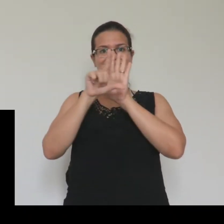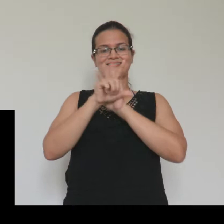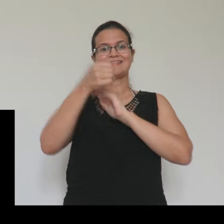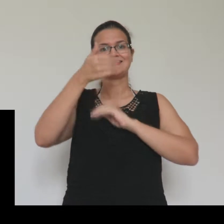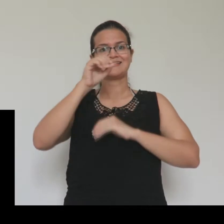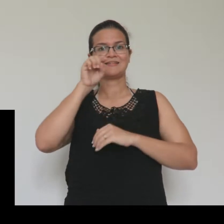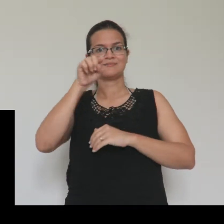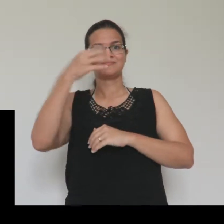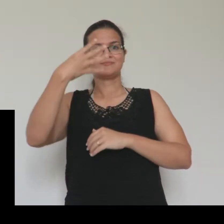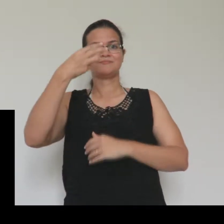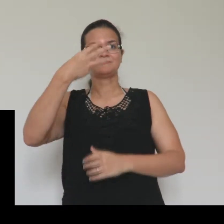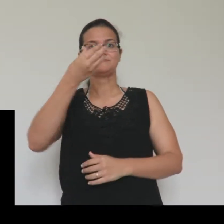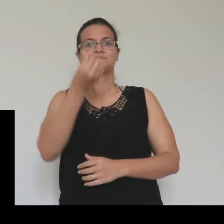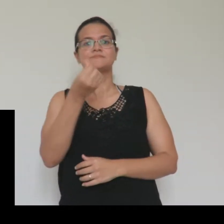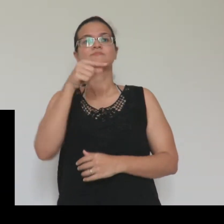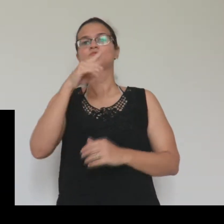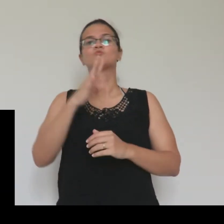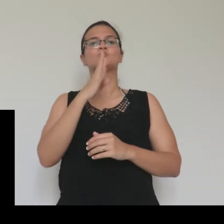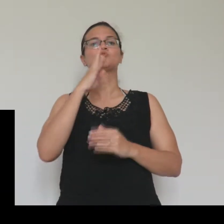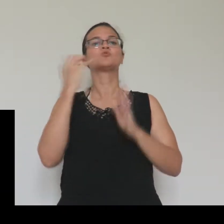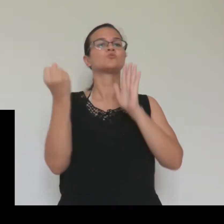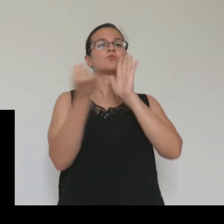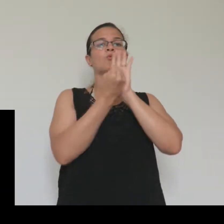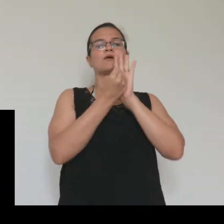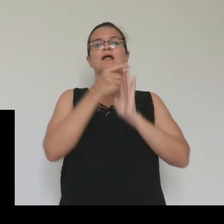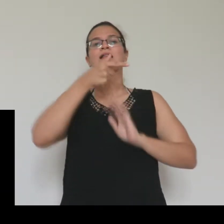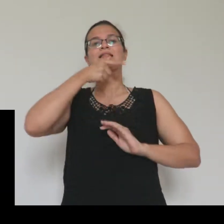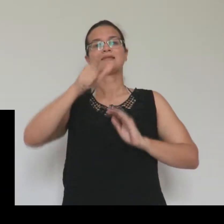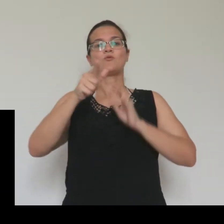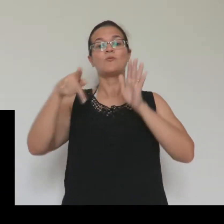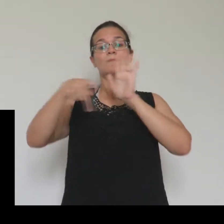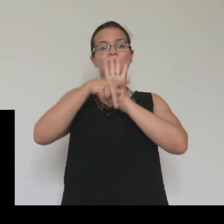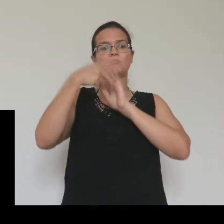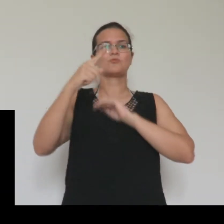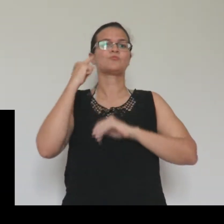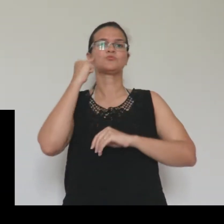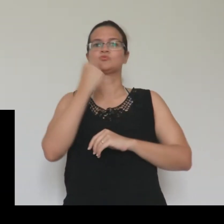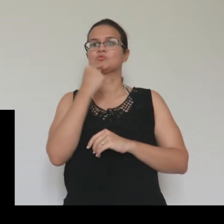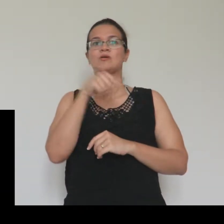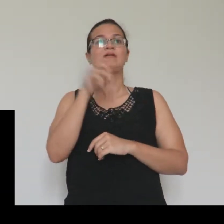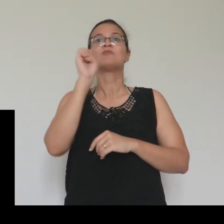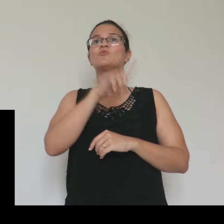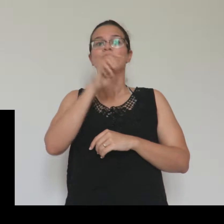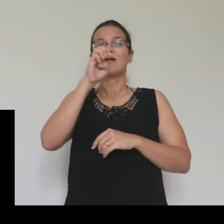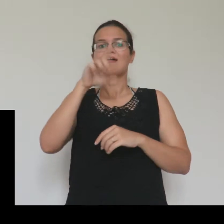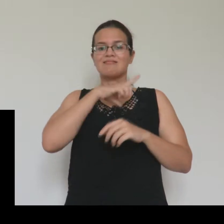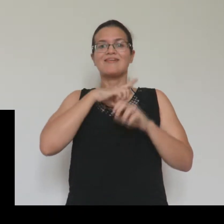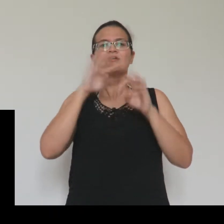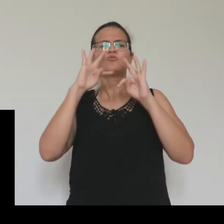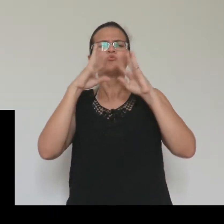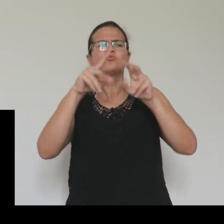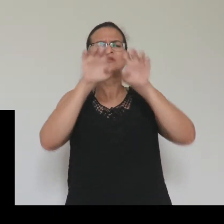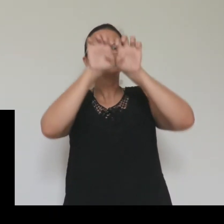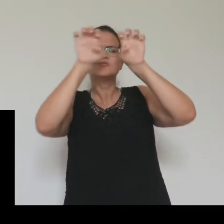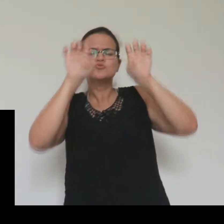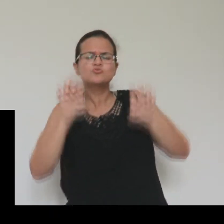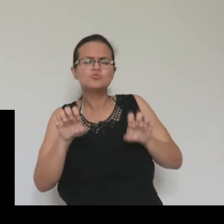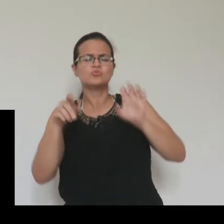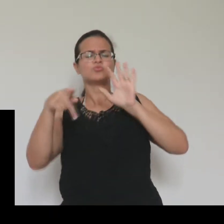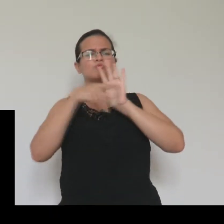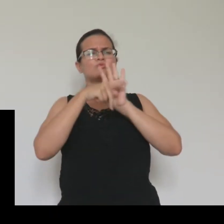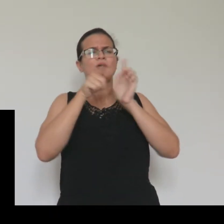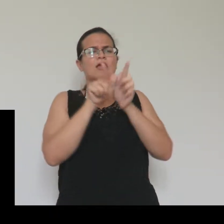foi reconhecida como língua oficial dos surdos. Então ela não é só uma mímica, ela tem toda uma estrutura gramatical, toda uma